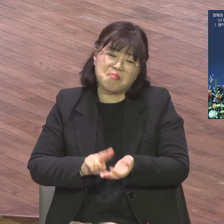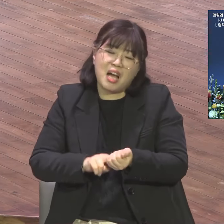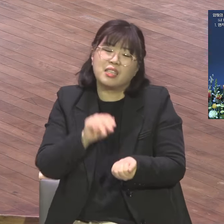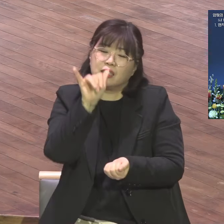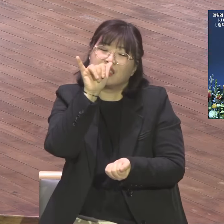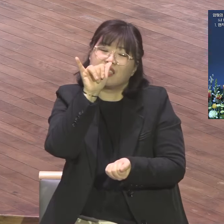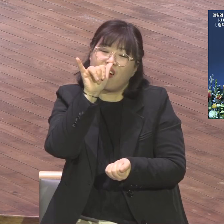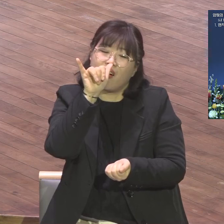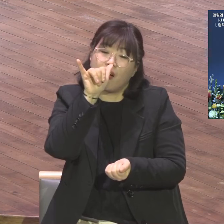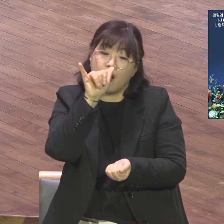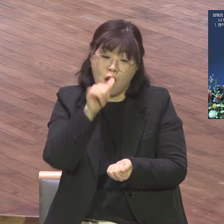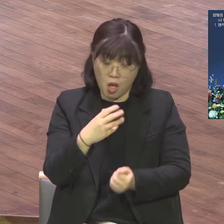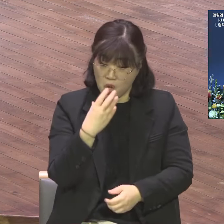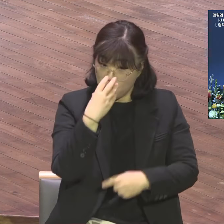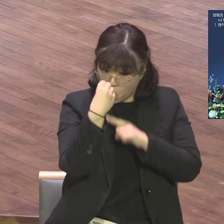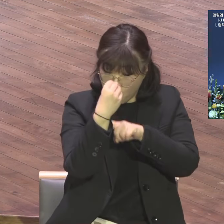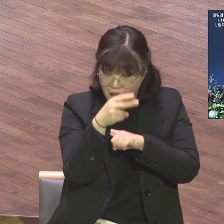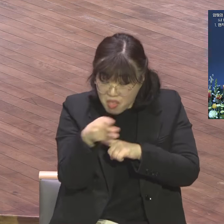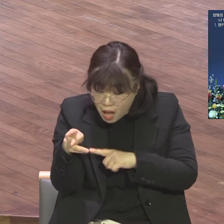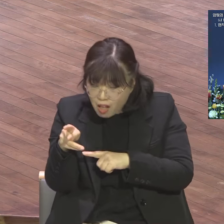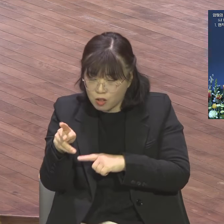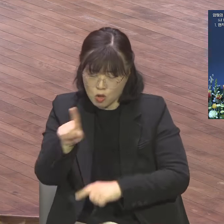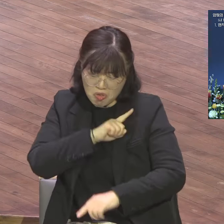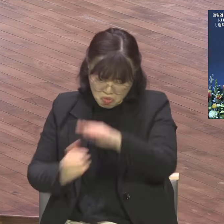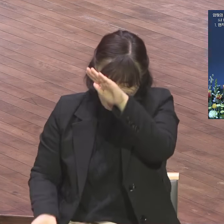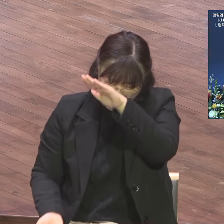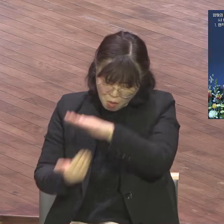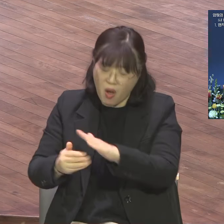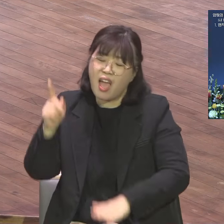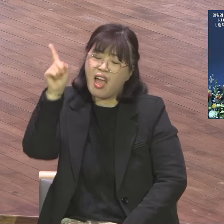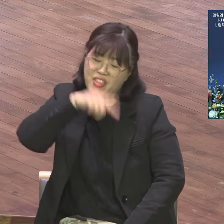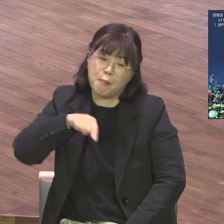교만은 최악입니다. 최상의 악이며